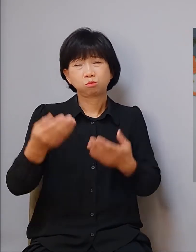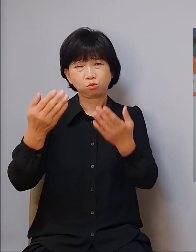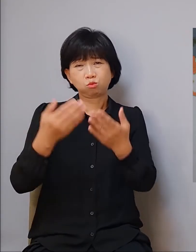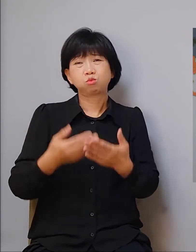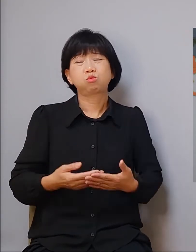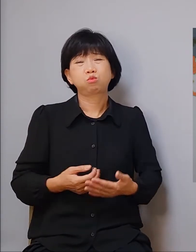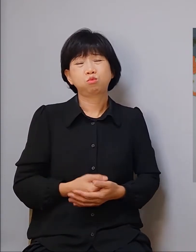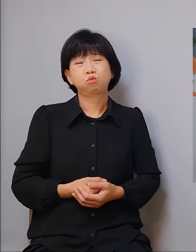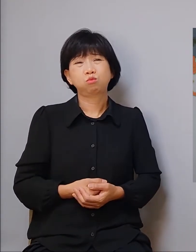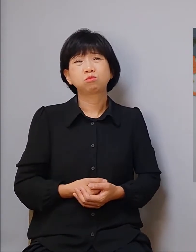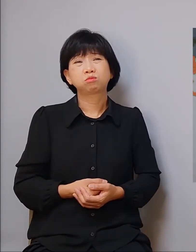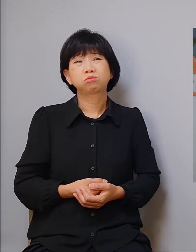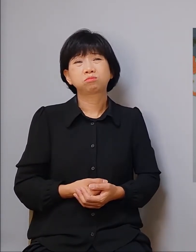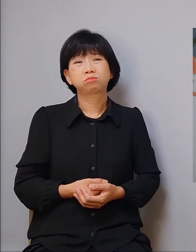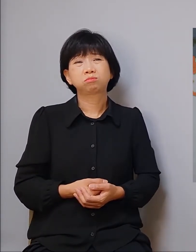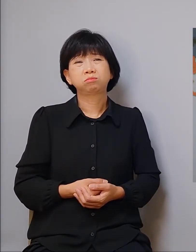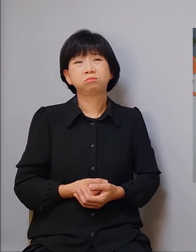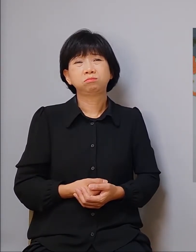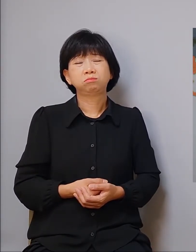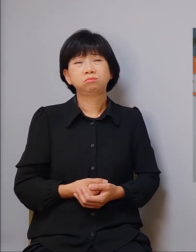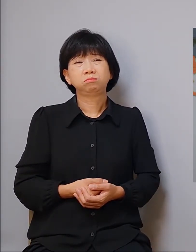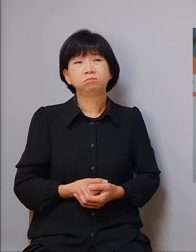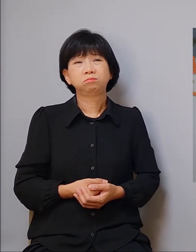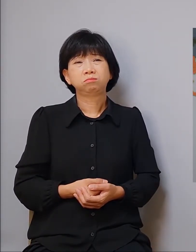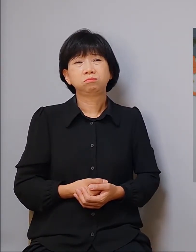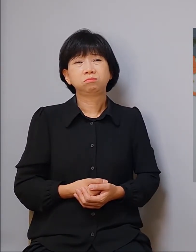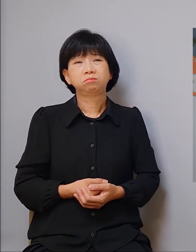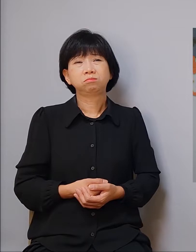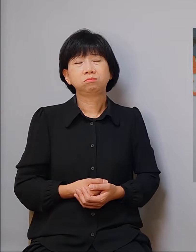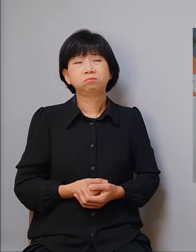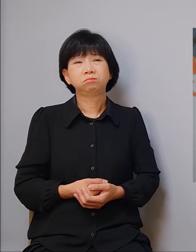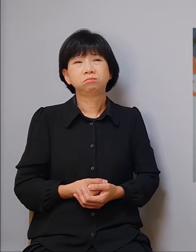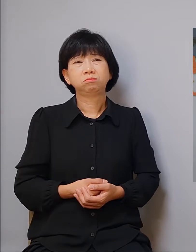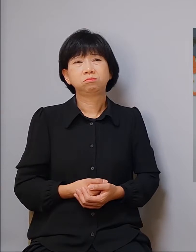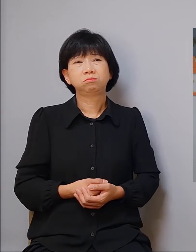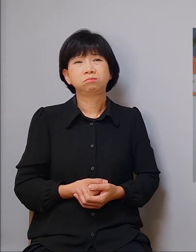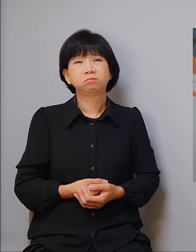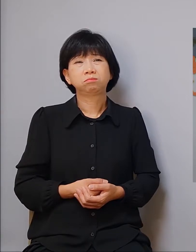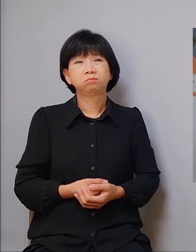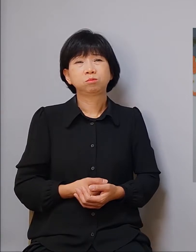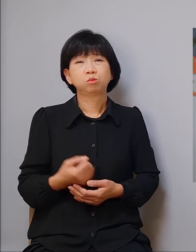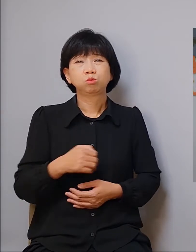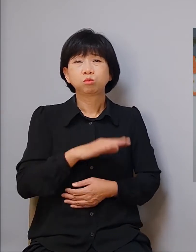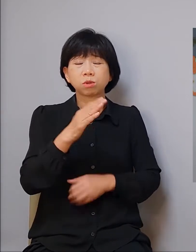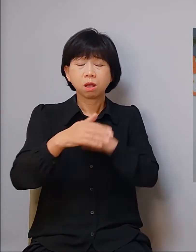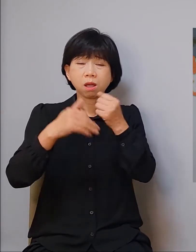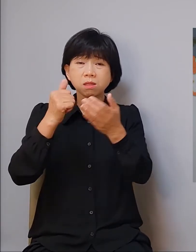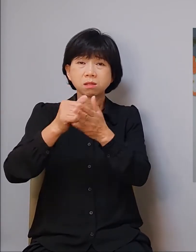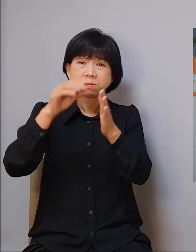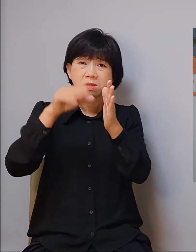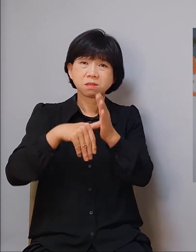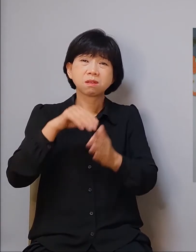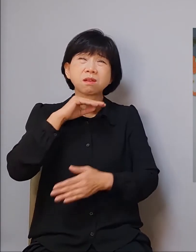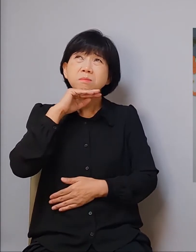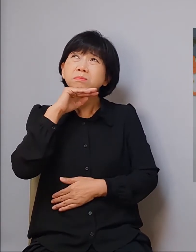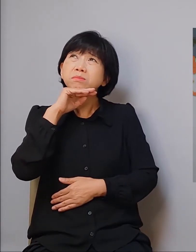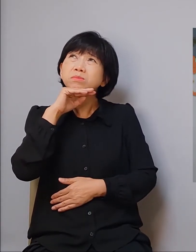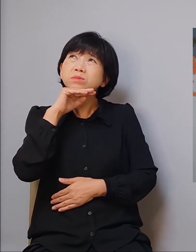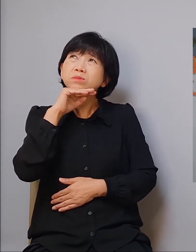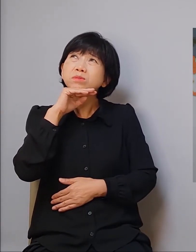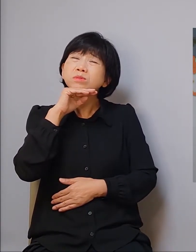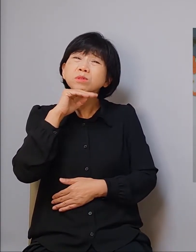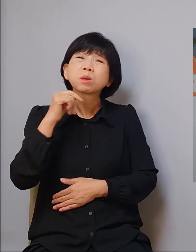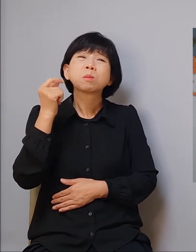절망의 바닥에 추락하게끔 만듭니다. 우리는 하나님의 때를 기다리지 못하고